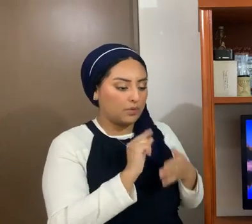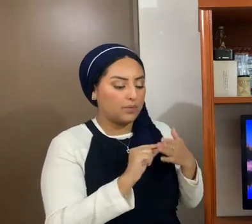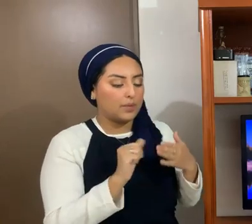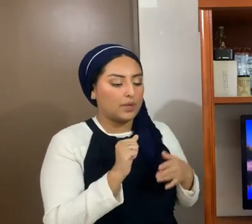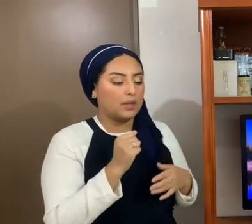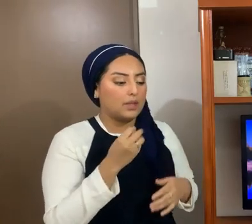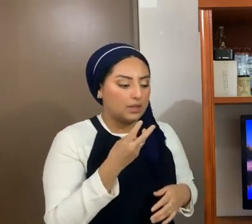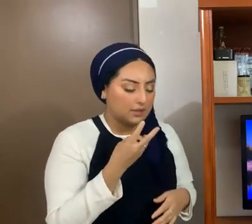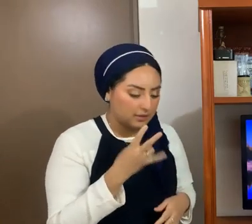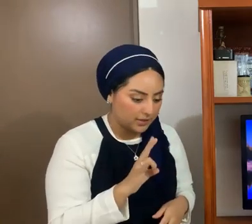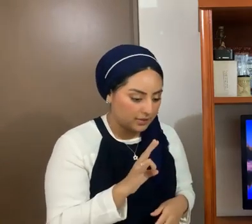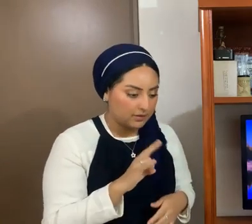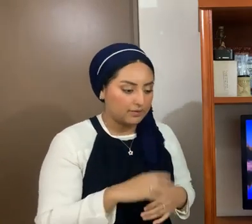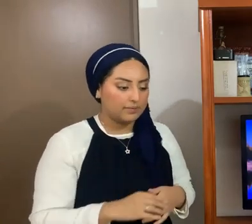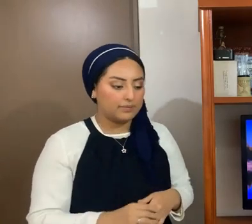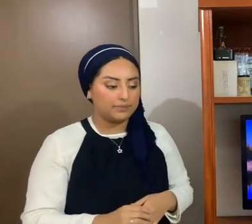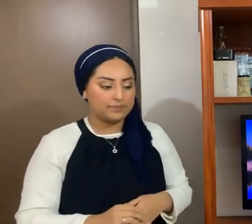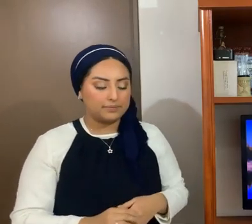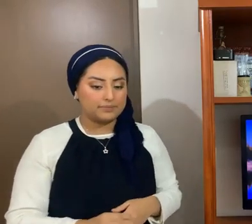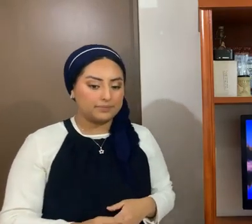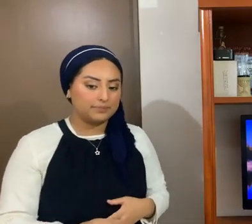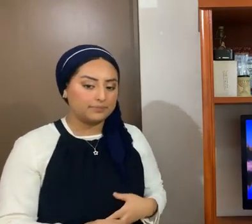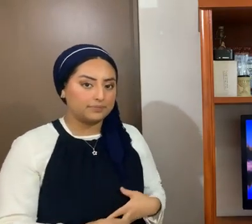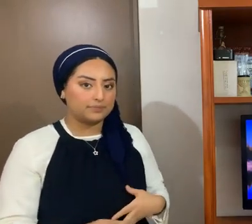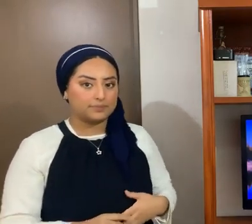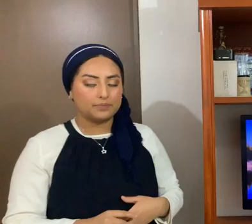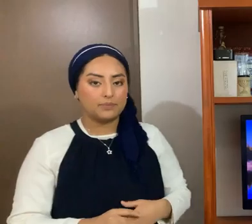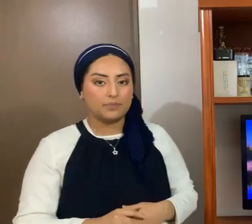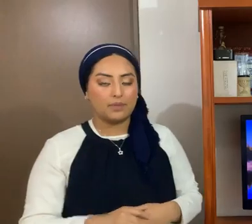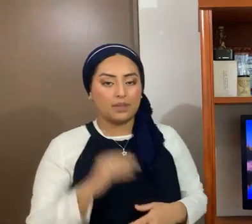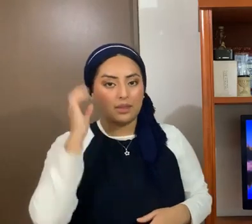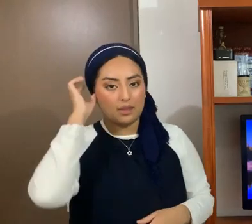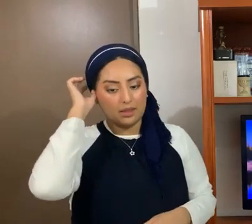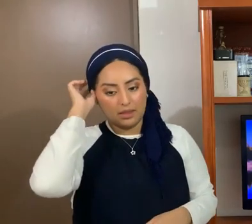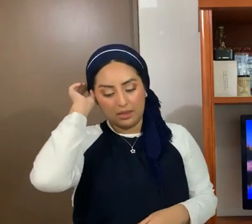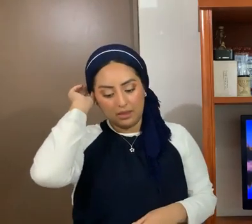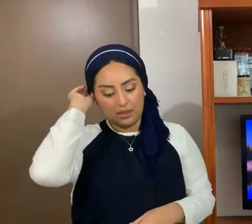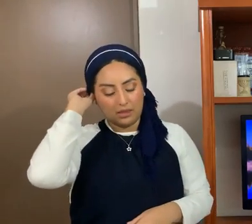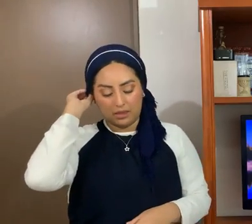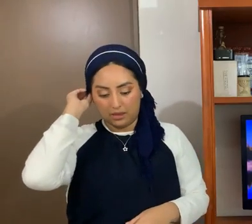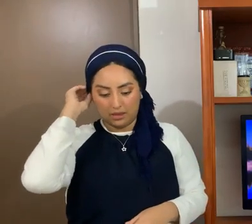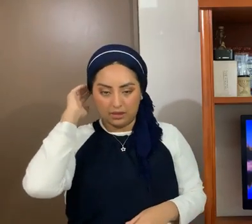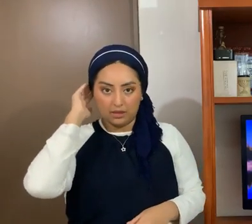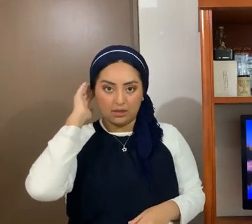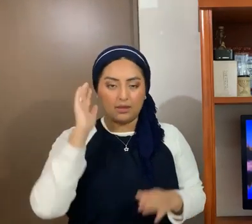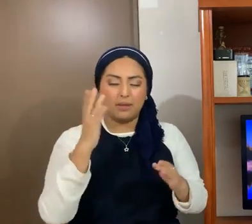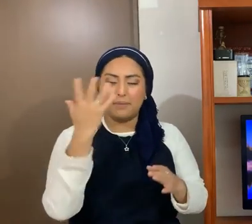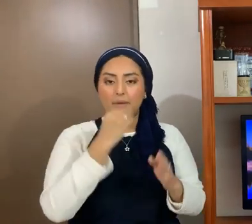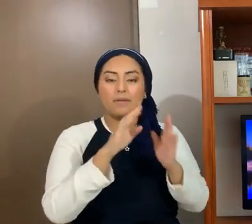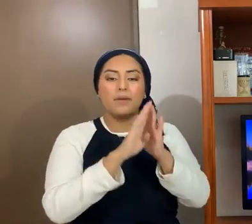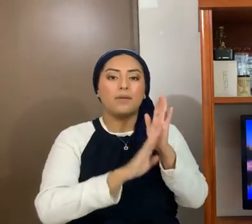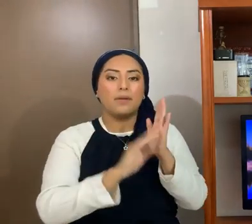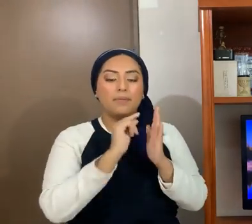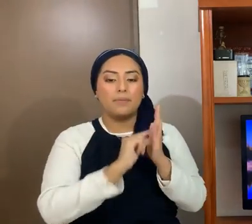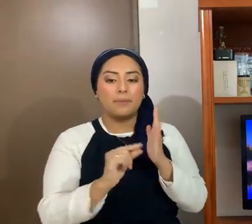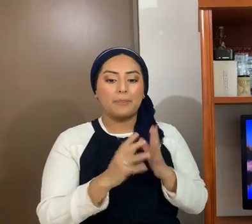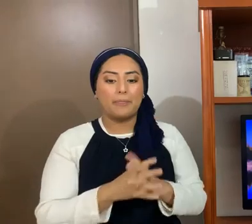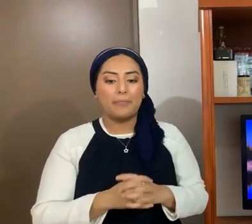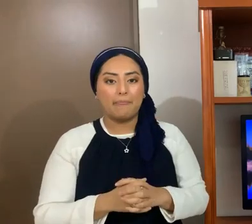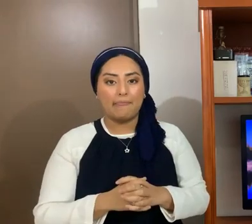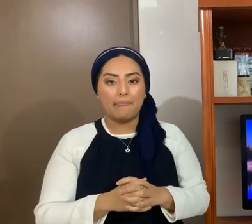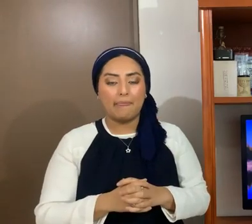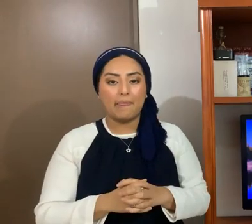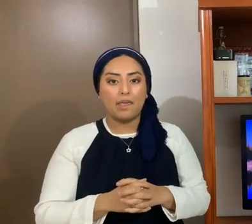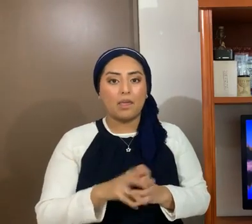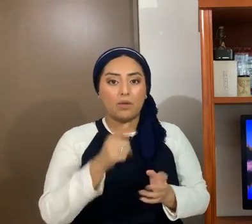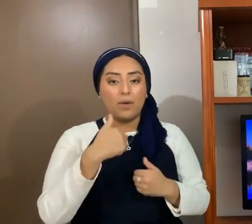verso 17. Apocalipsis 2, verso 17. Dice aquí, preciosas citas, bendito Yahshua Mashiach.